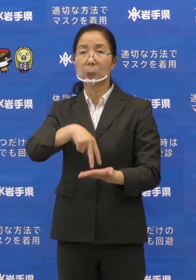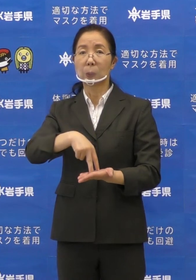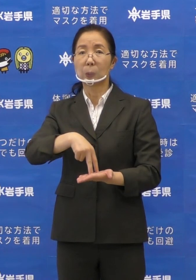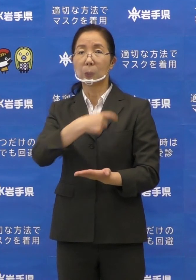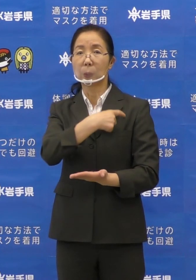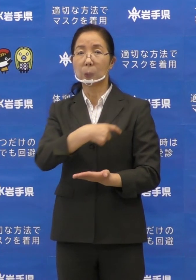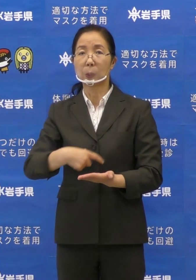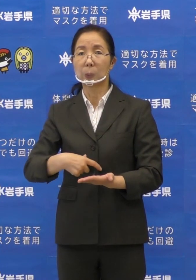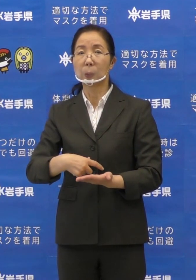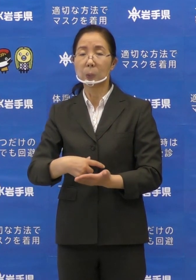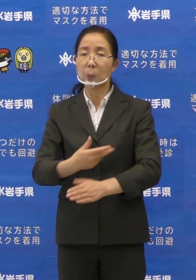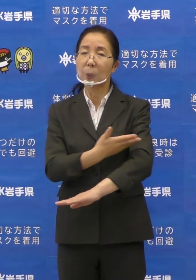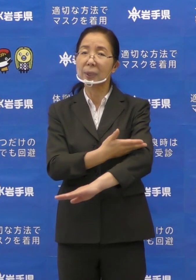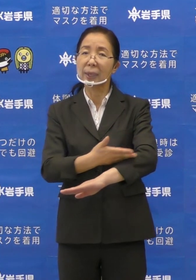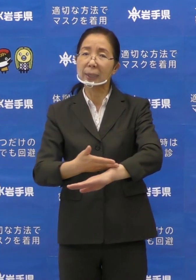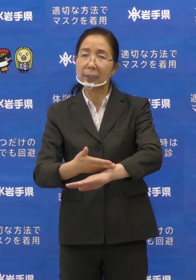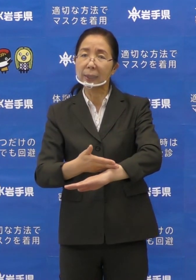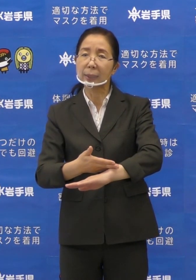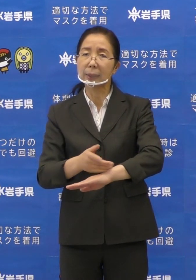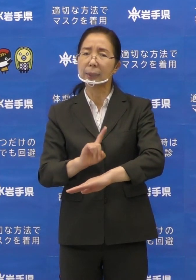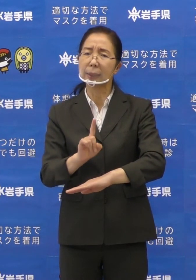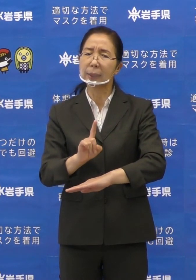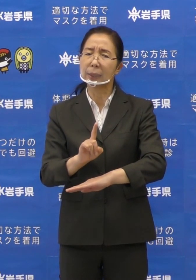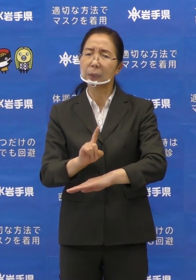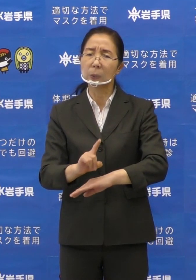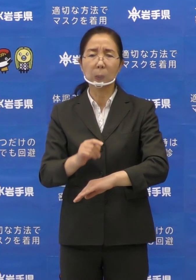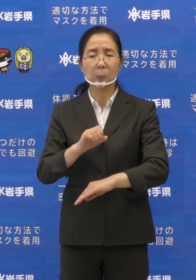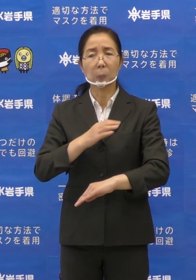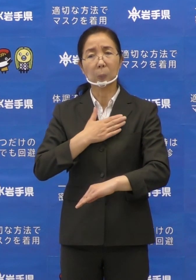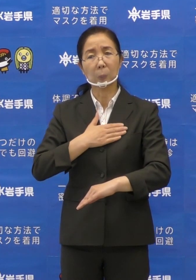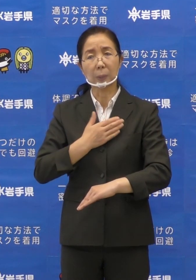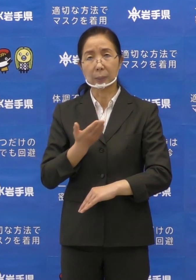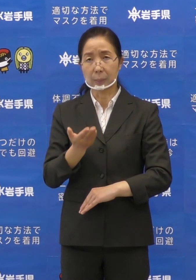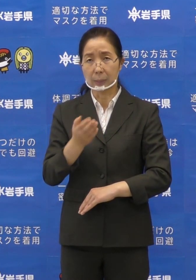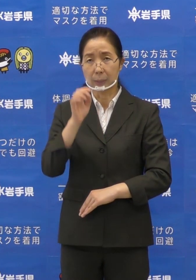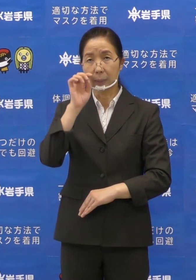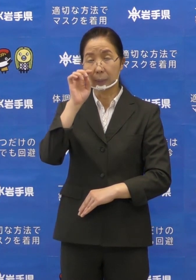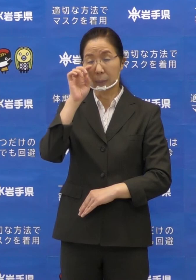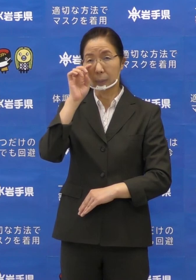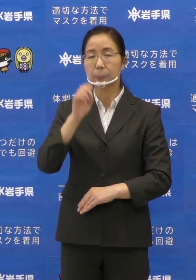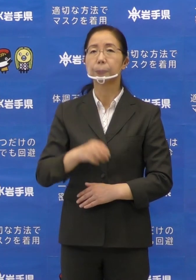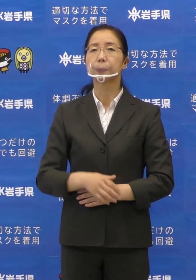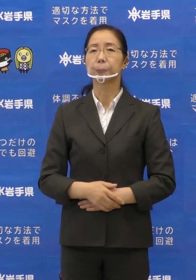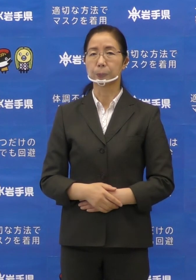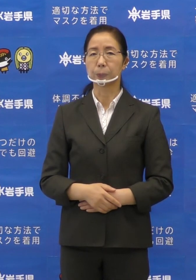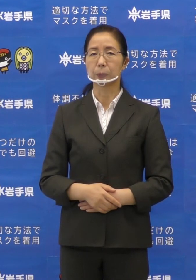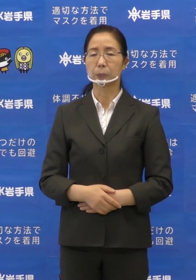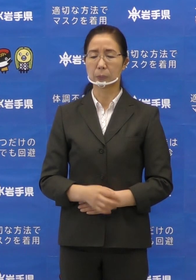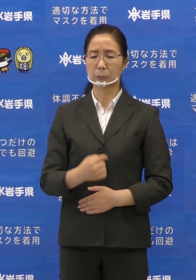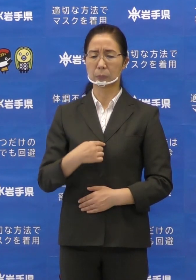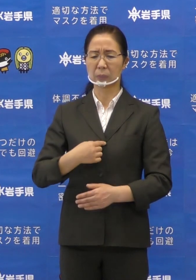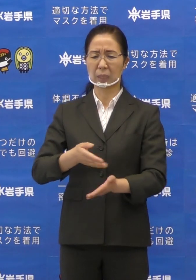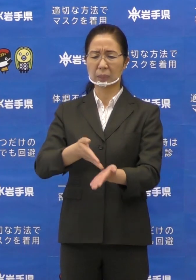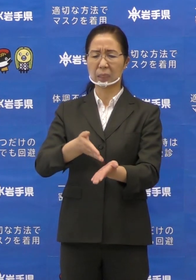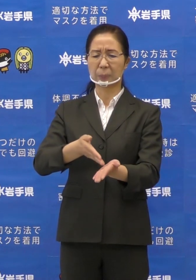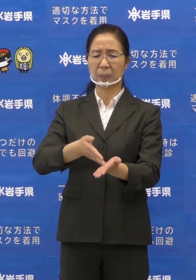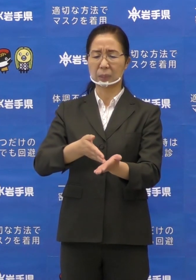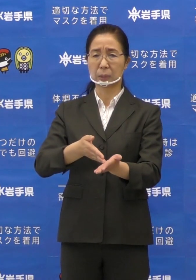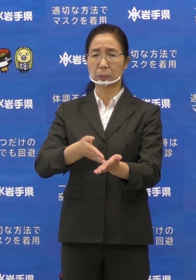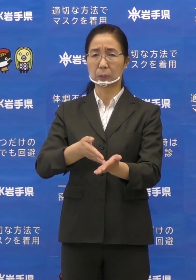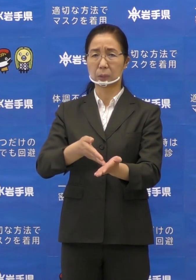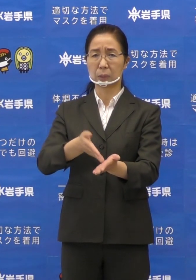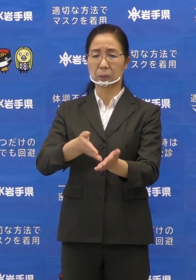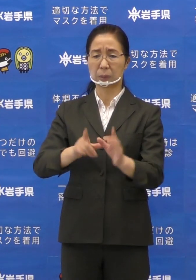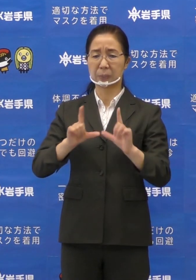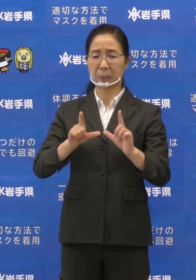そういった経緯になったのかどうですか、また教えていただけたら。 まあ、こう喋れば喋るほどこう応援演説っ